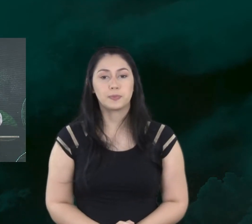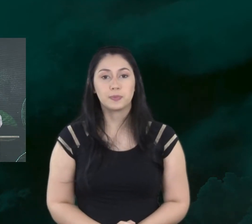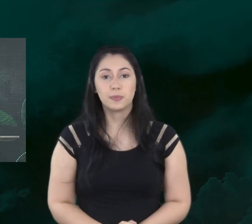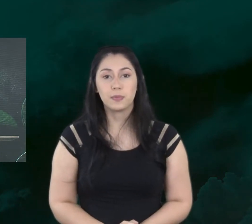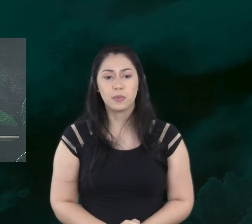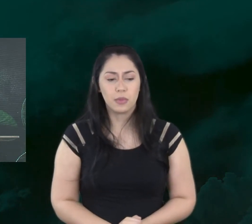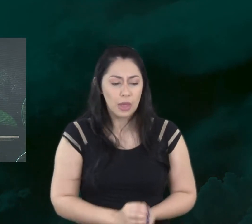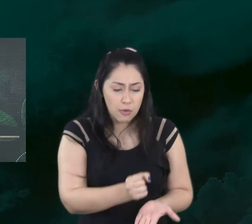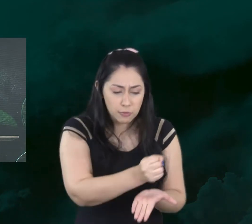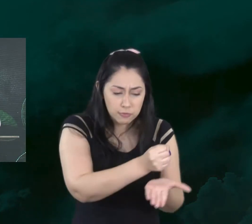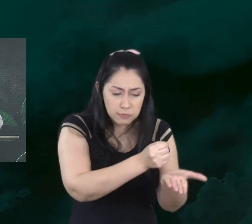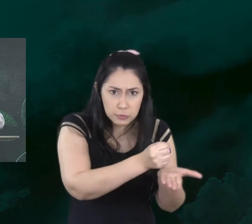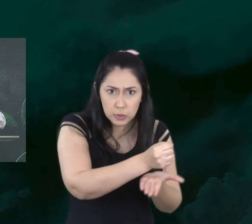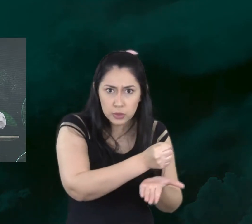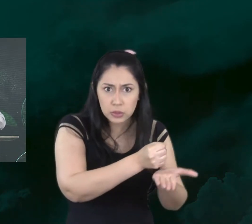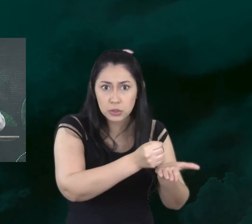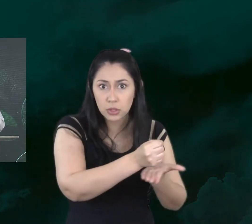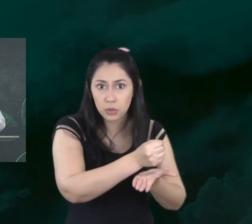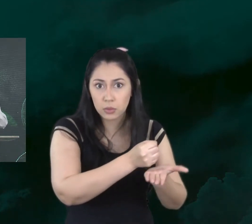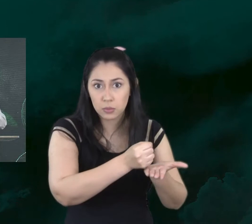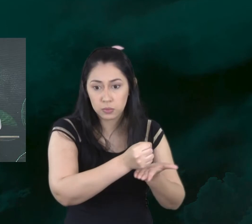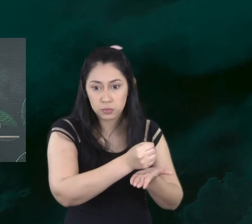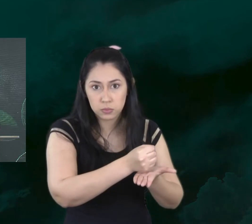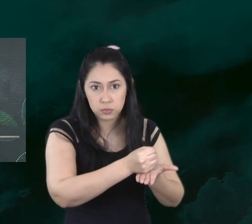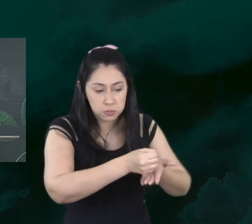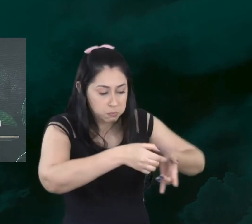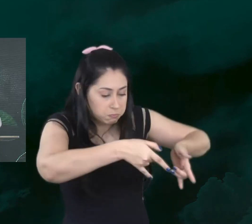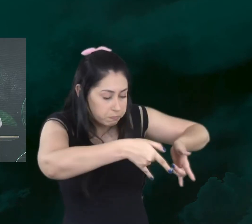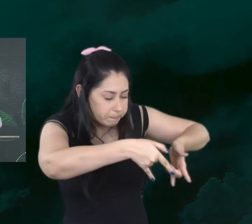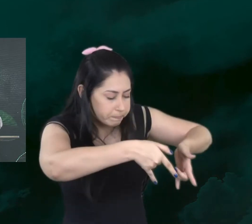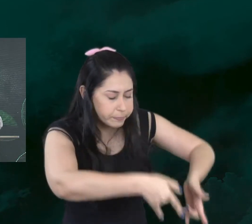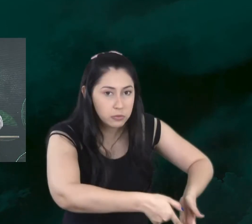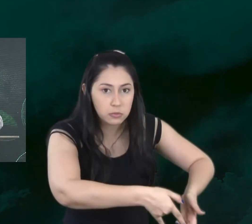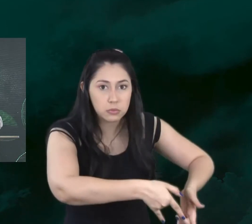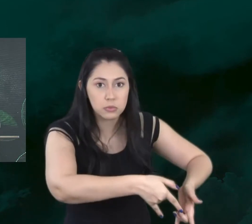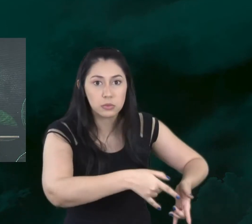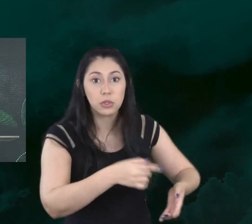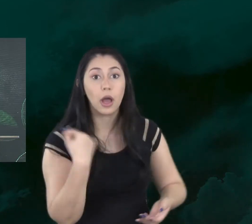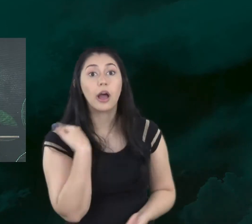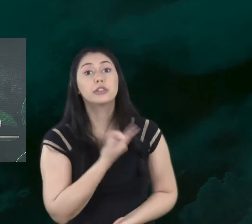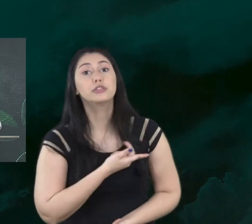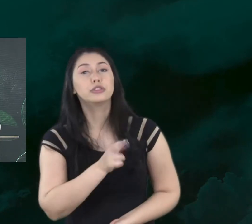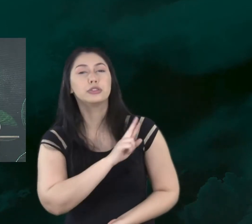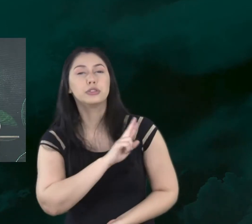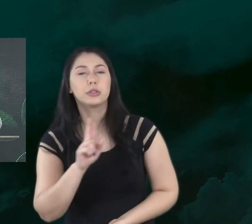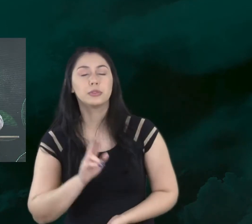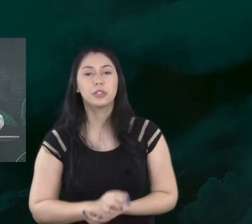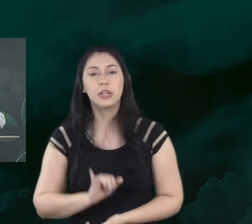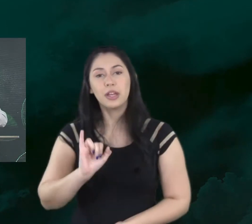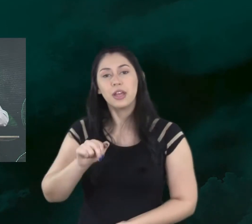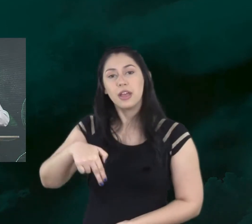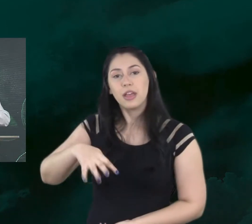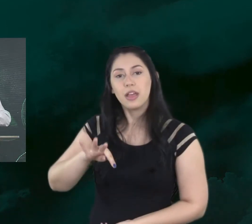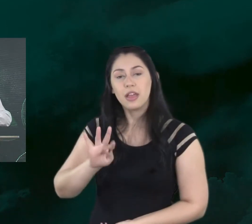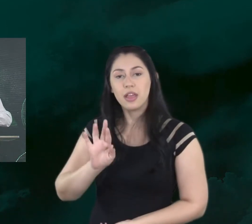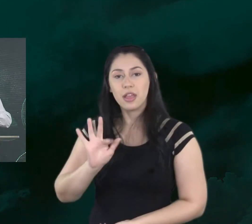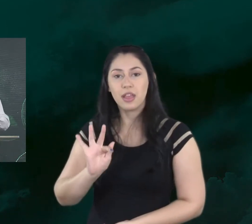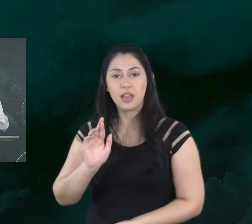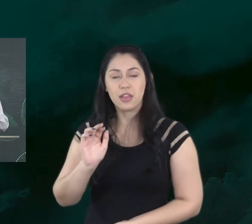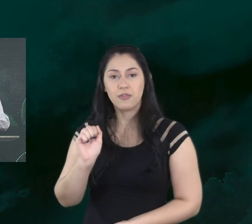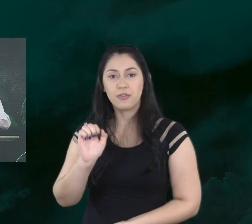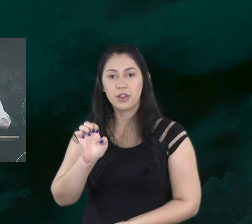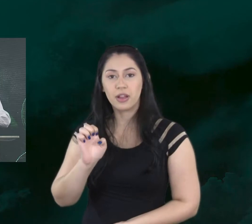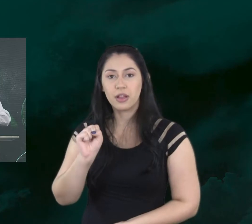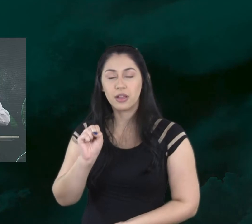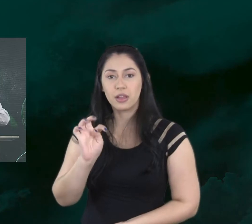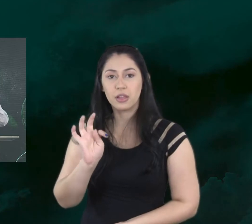a fundação, a fundação nós chamamos de infraestrutura. A